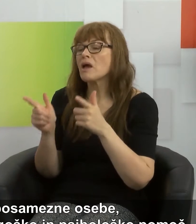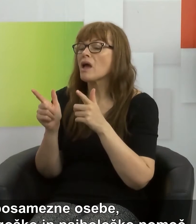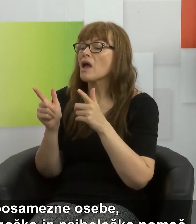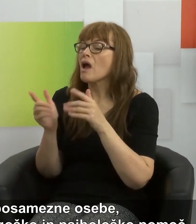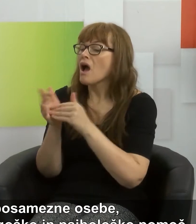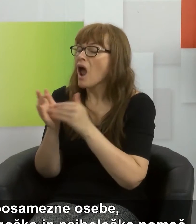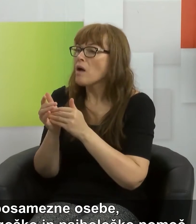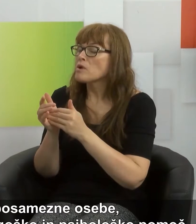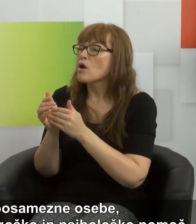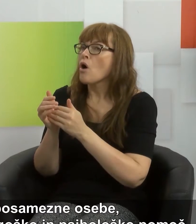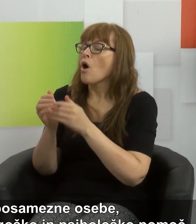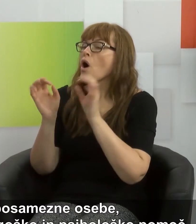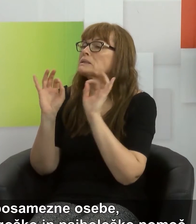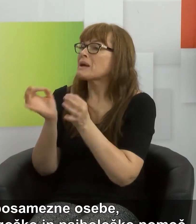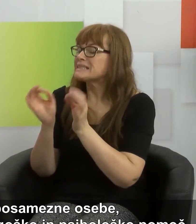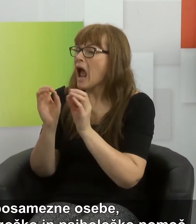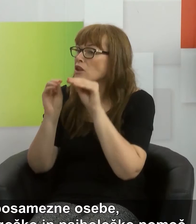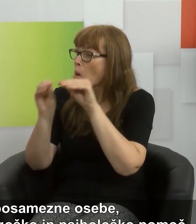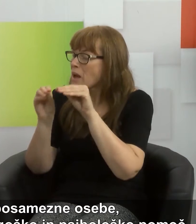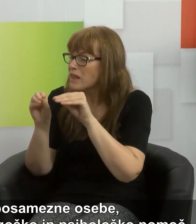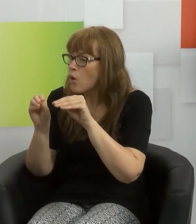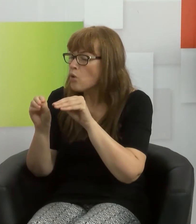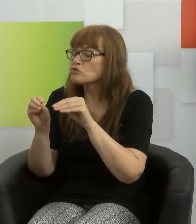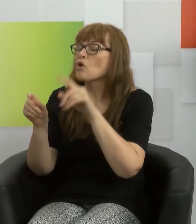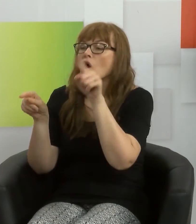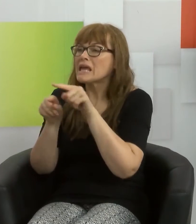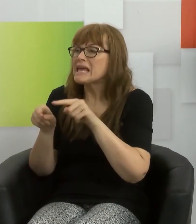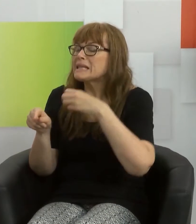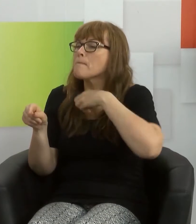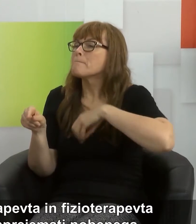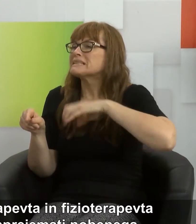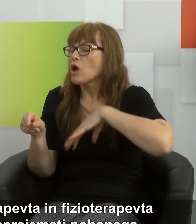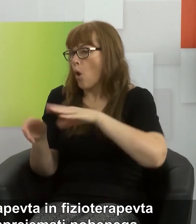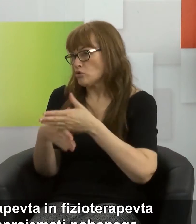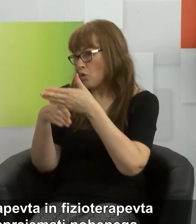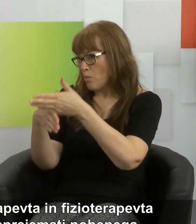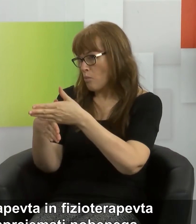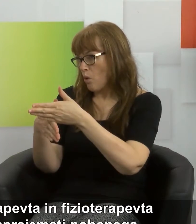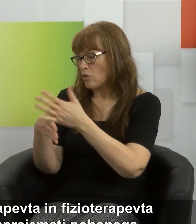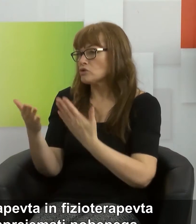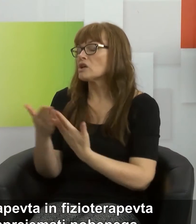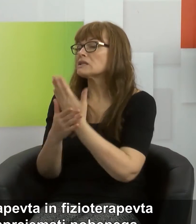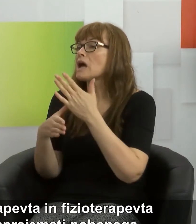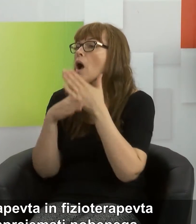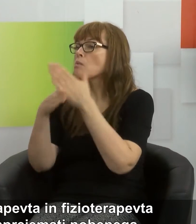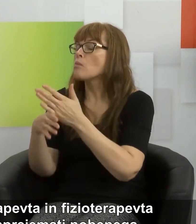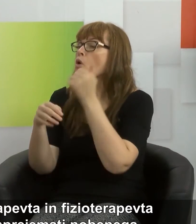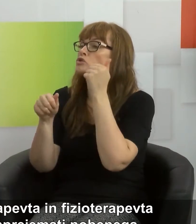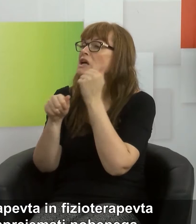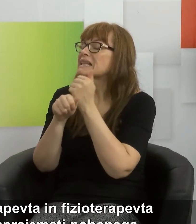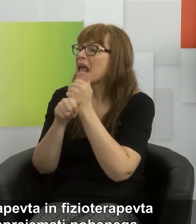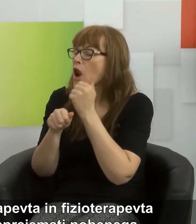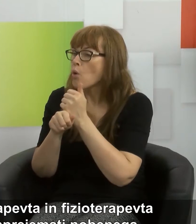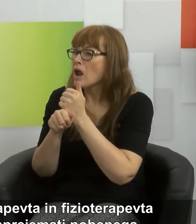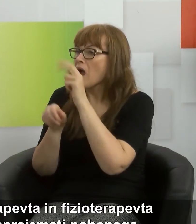specialno pedagoško pomoč in psihološko pomoč. Za pomoč delovnega terapevta in